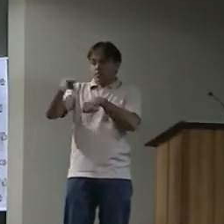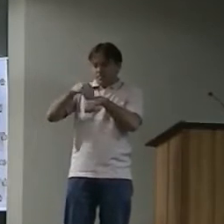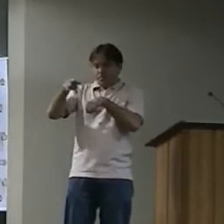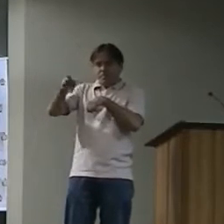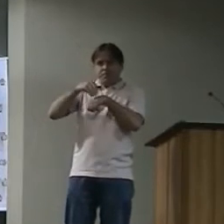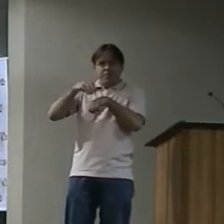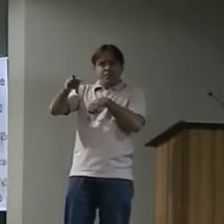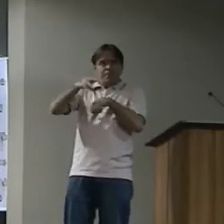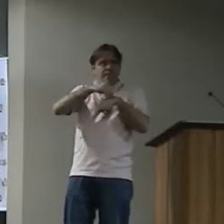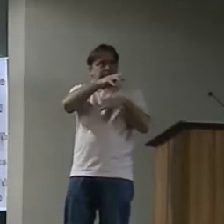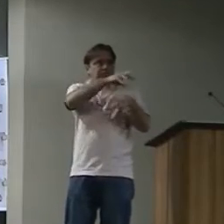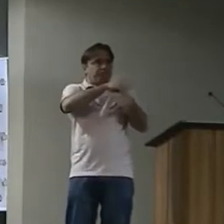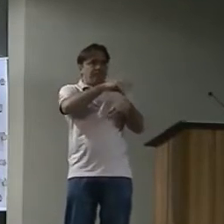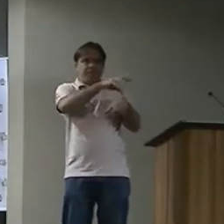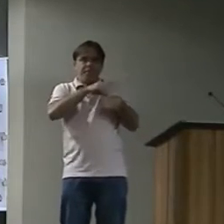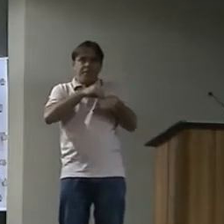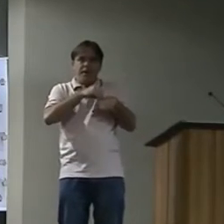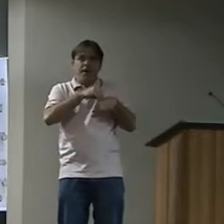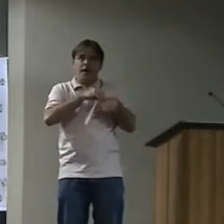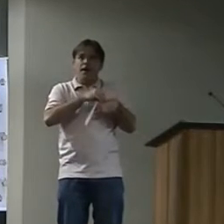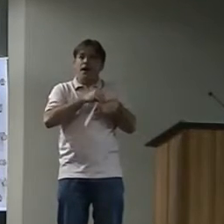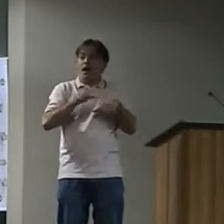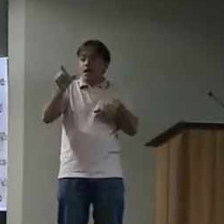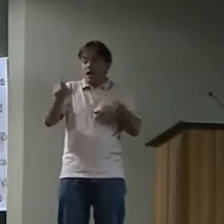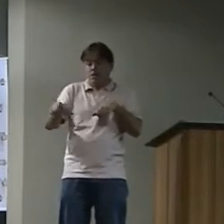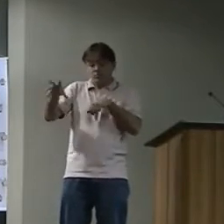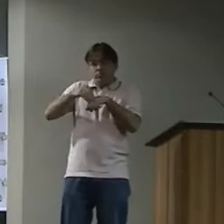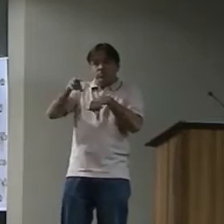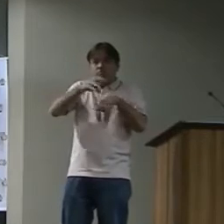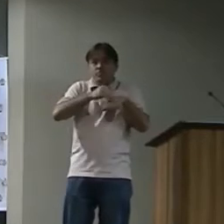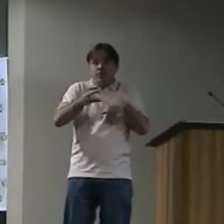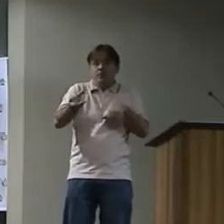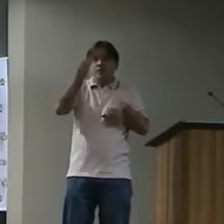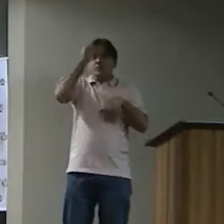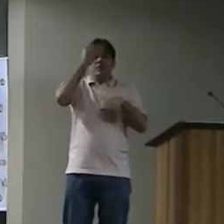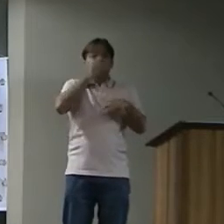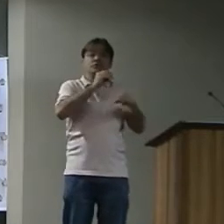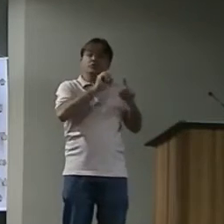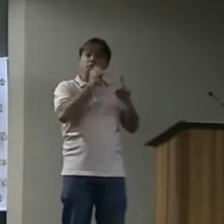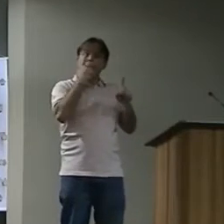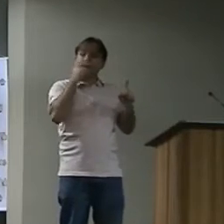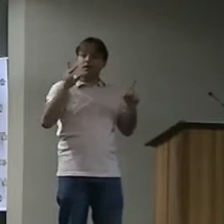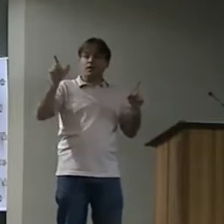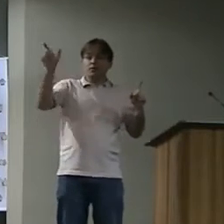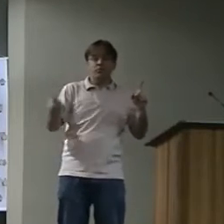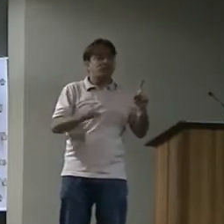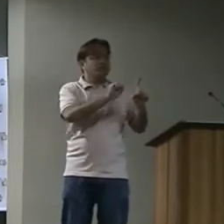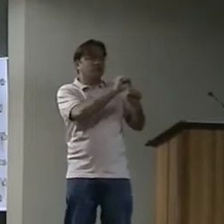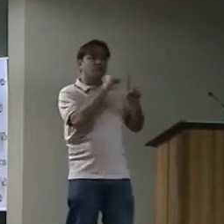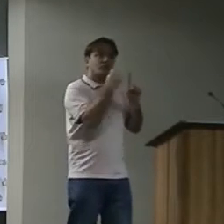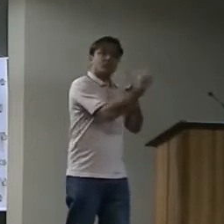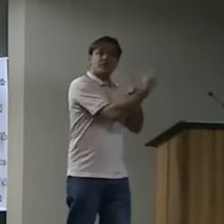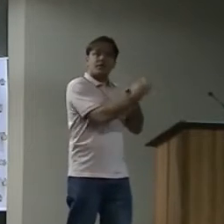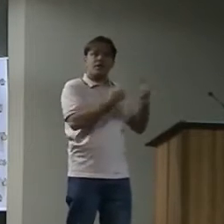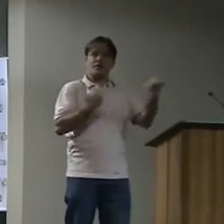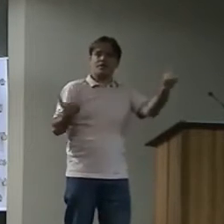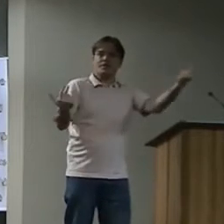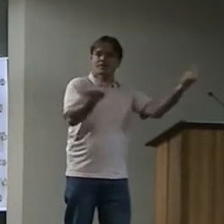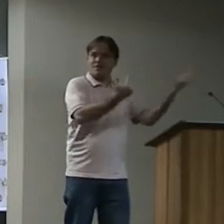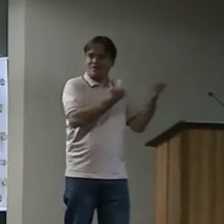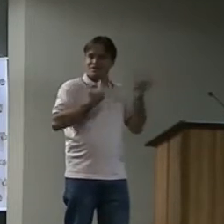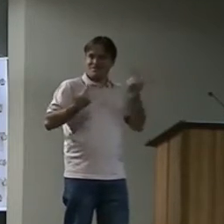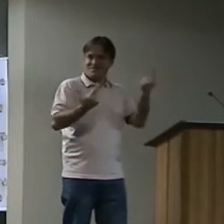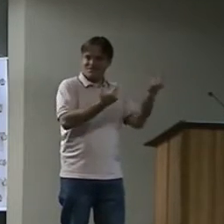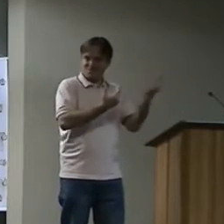troca. Então, o ser humano se integra, participa, convive e socializa, né, e se